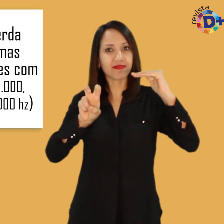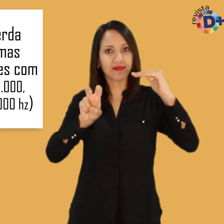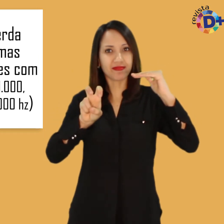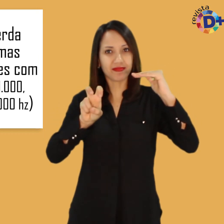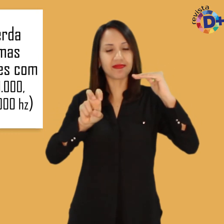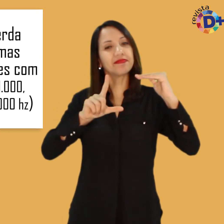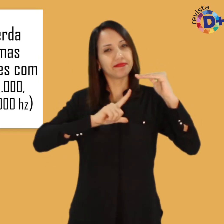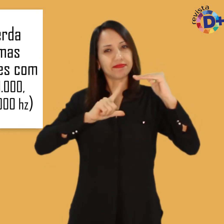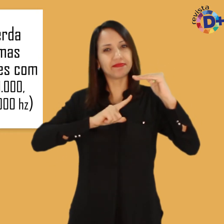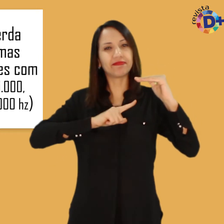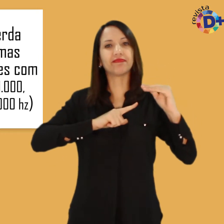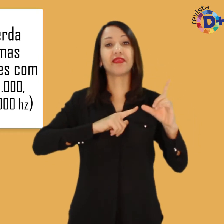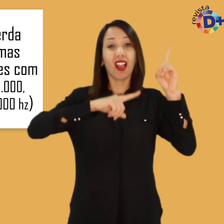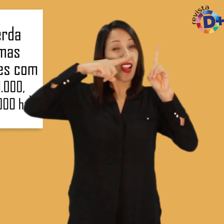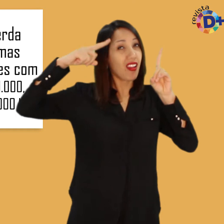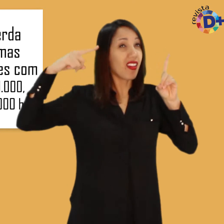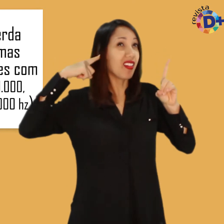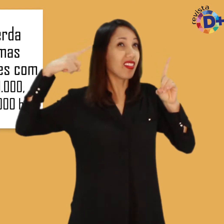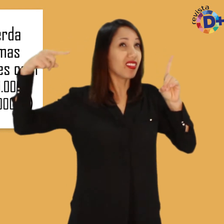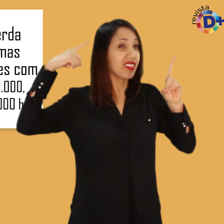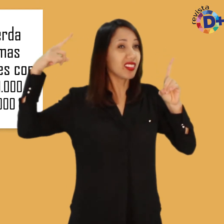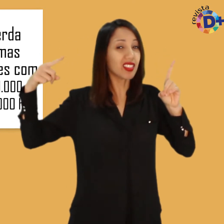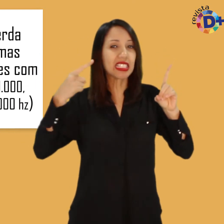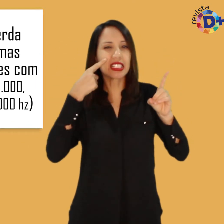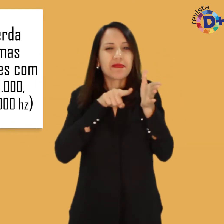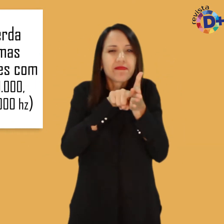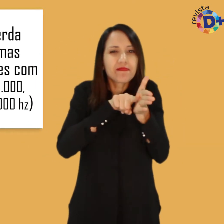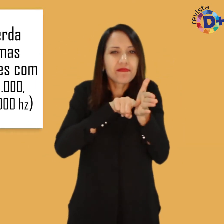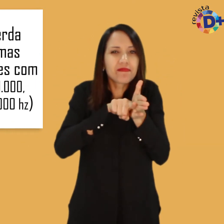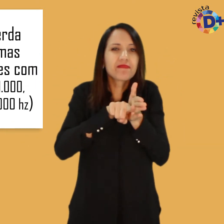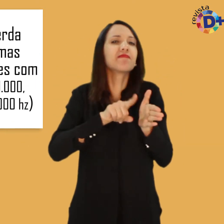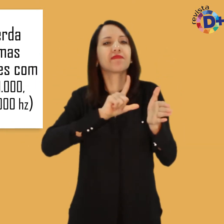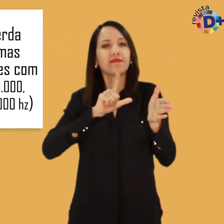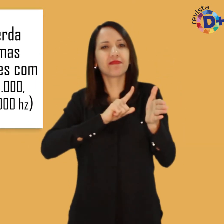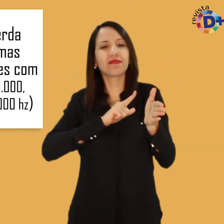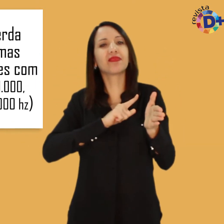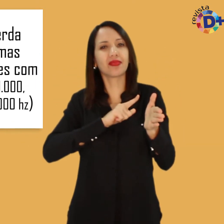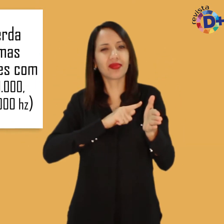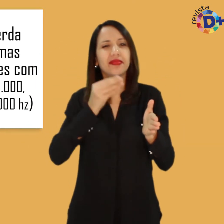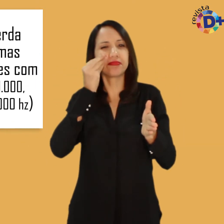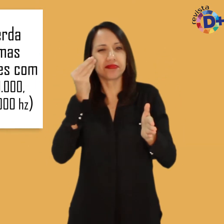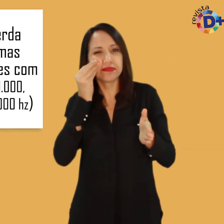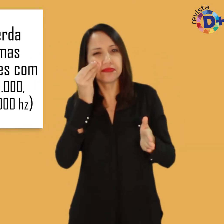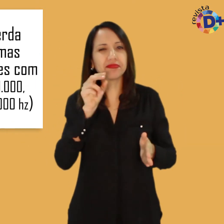em algumas frequências, conforme testes com audiogramas de 250, 500,